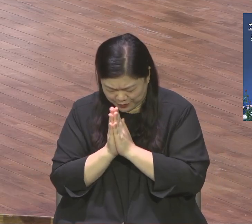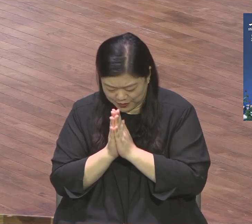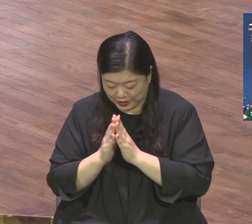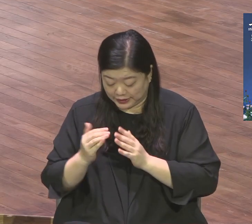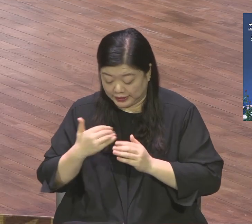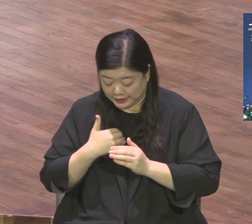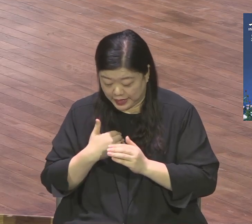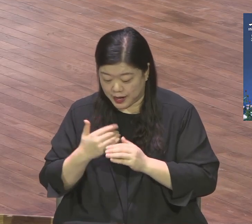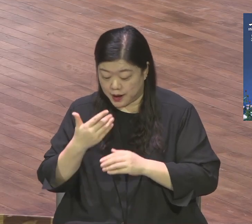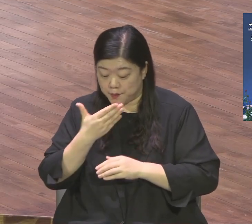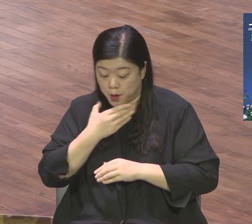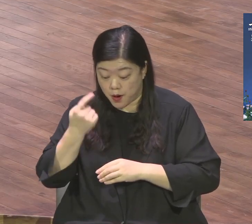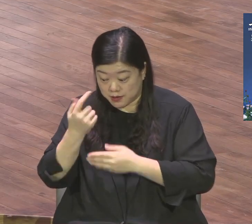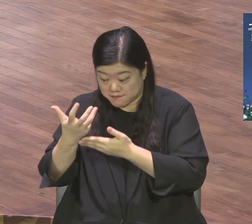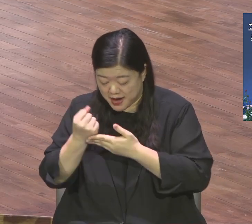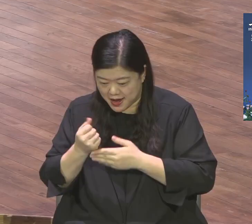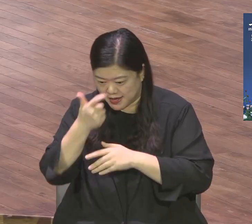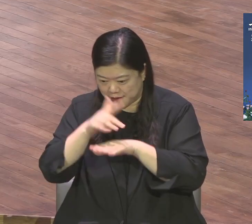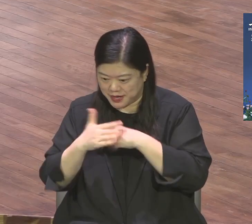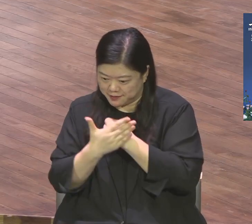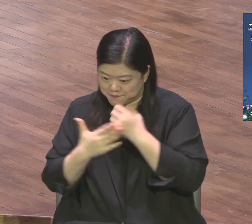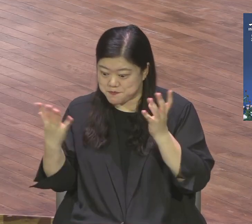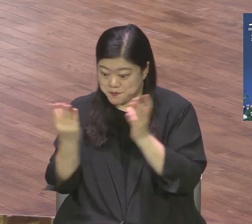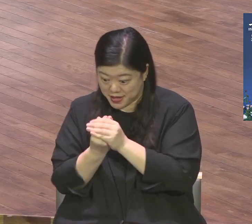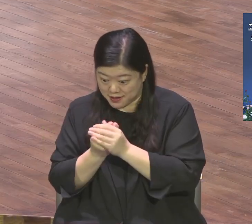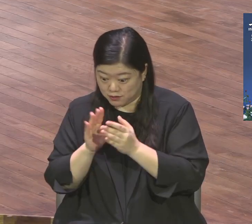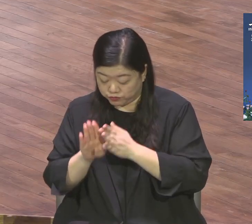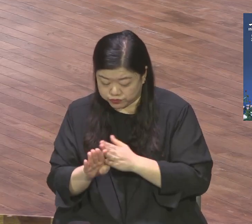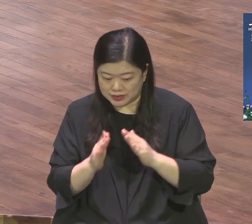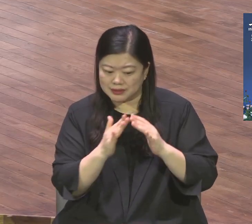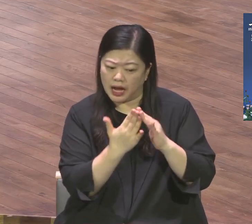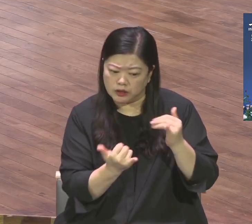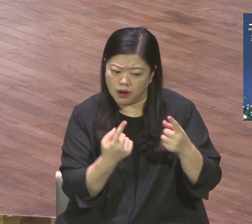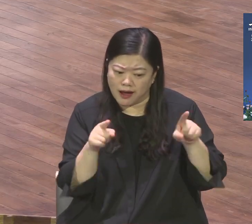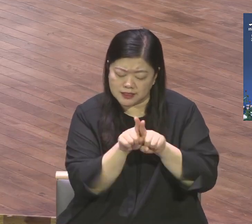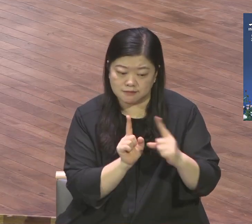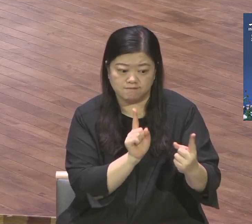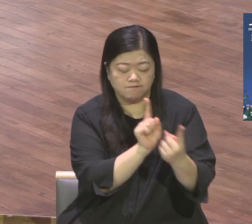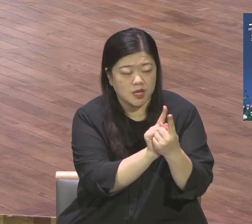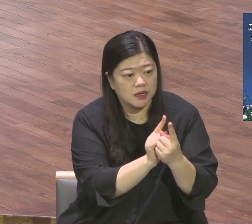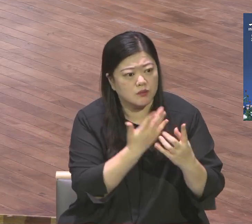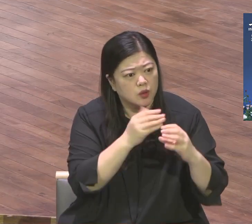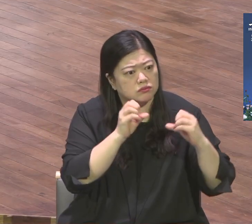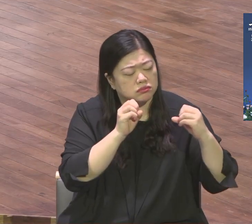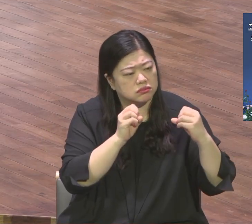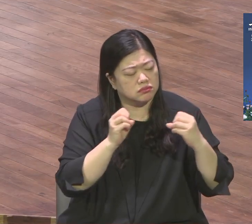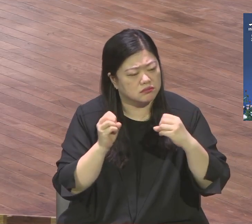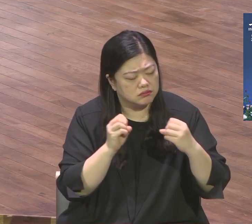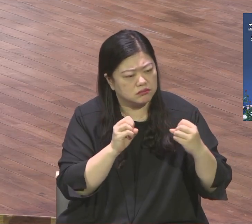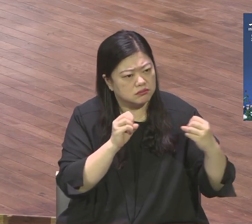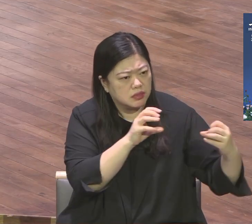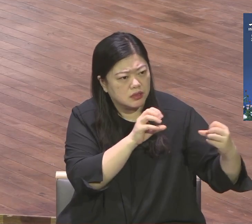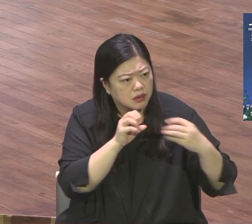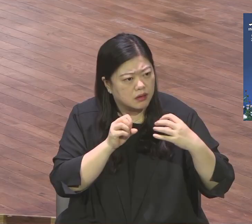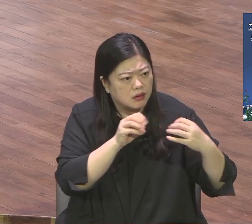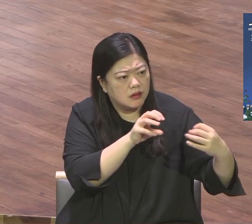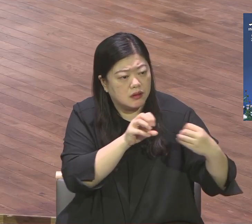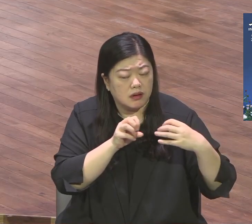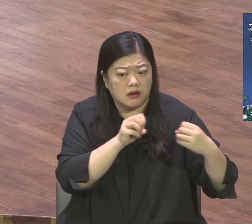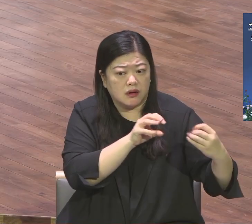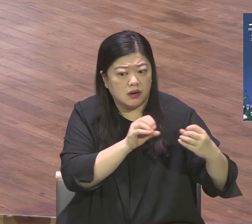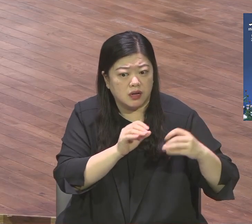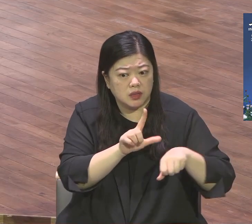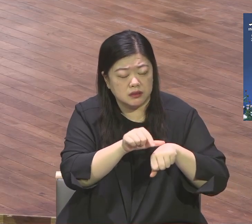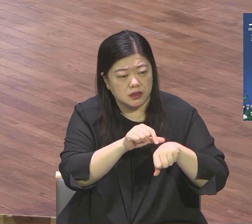알겠어요? 새벽기도 종이 쳐. 새벽기도 종쳐. 밤 꼬박 세운 거예요. 알지도 못하고 차 한잔 먹고 앉아가지고 앉아서.